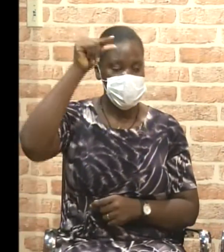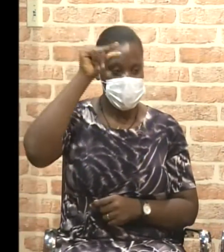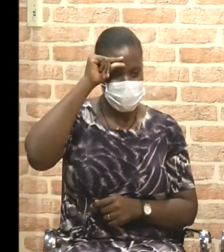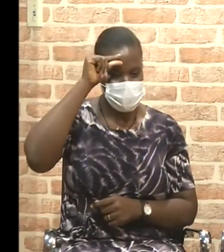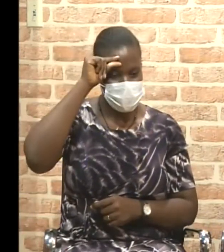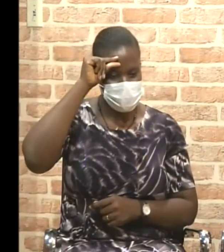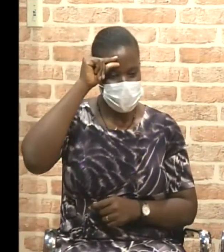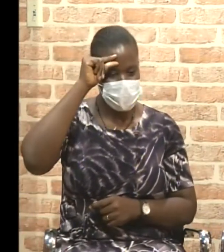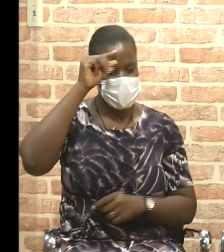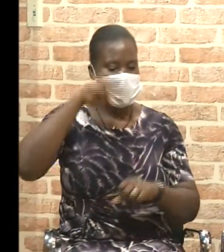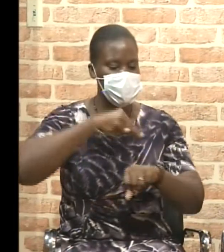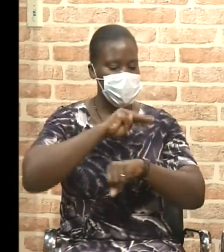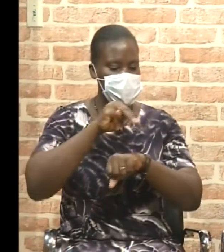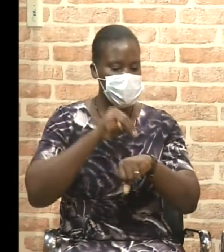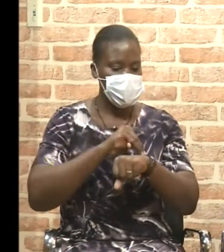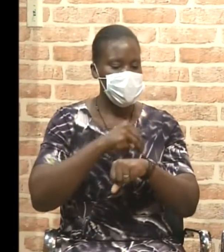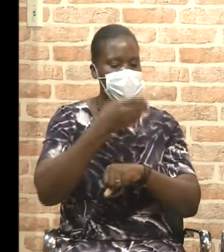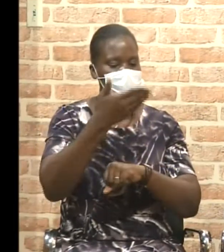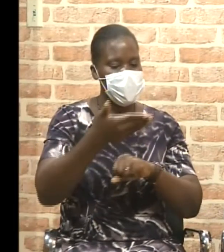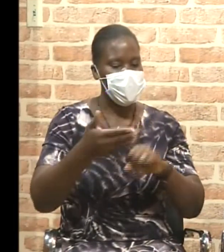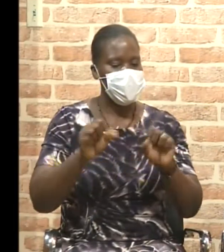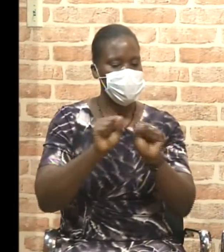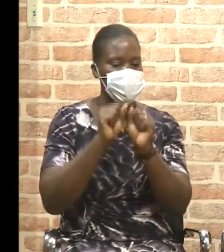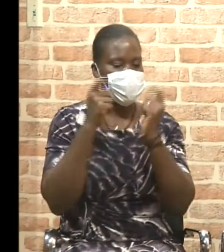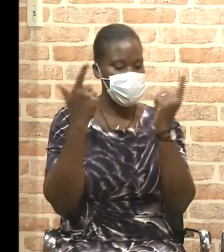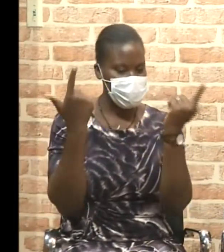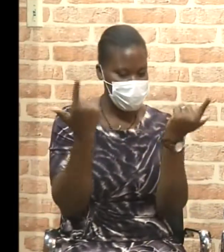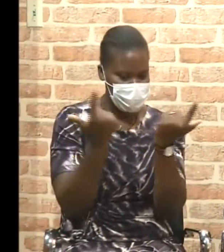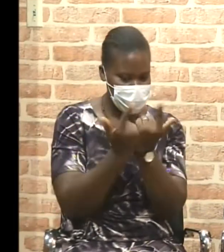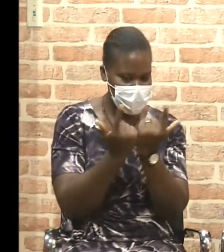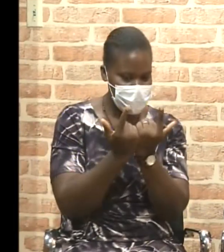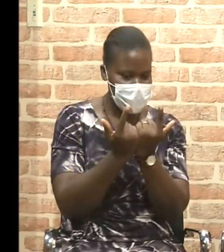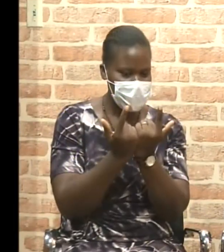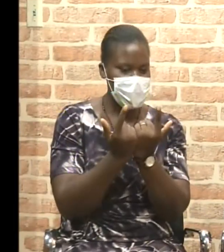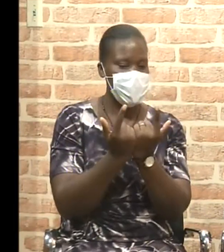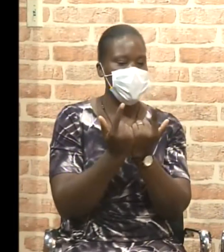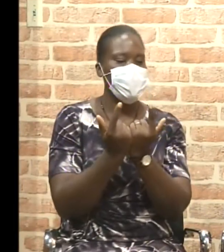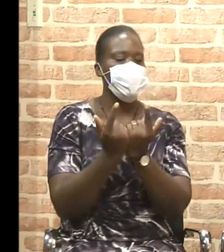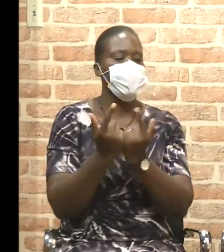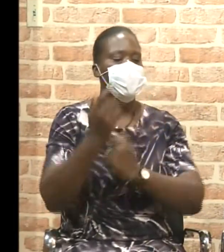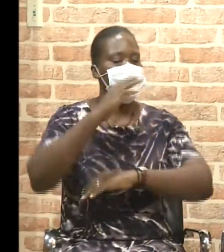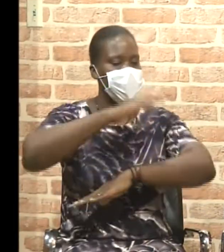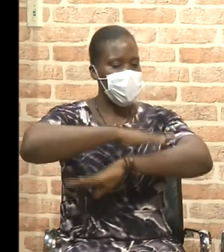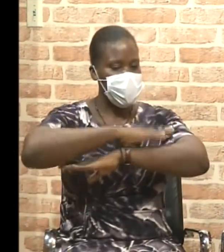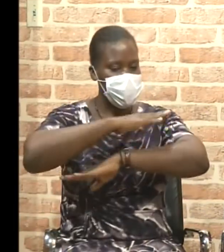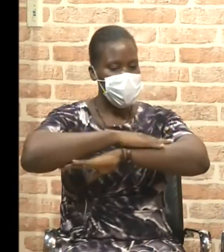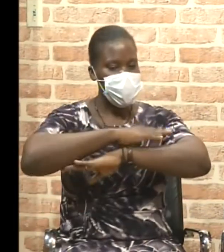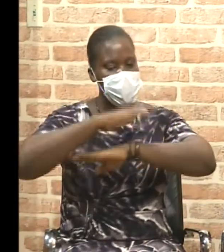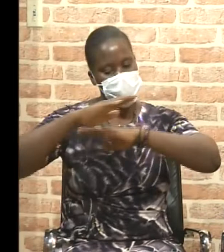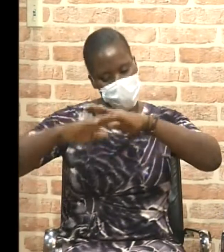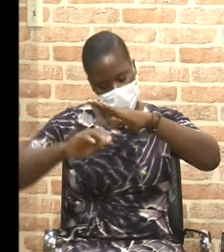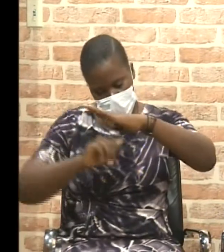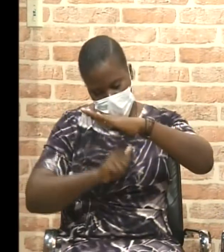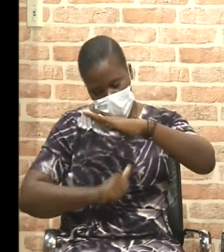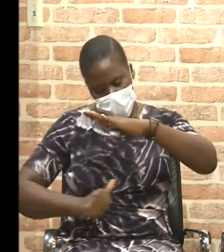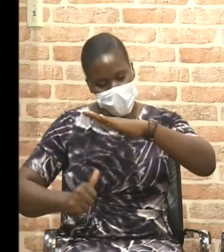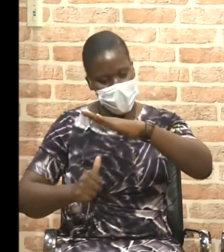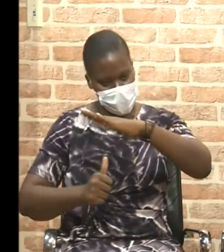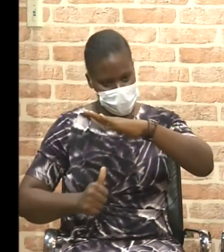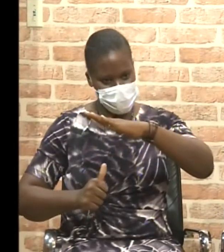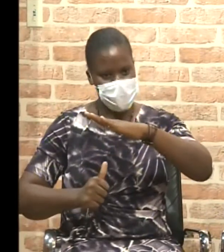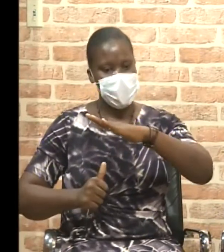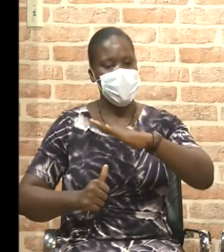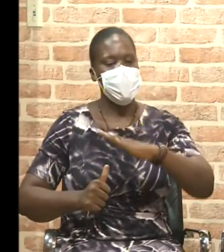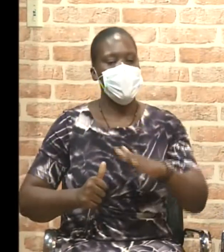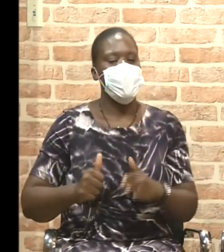c'est ministre affaires sociales là qui a fait et BCF li sous tutelle et ministère des affaires sociales et que madame Yolette Altidor lui-même